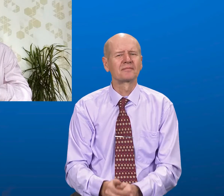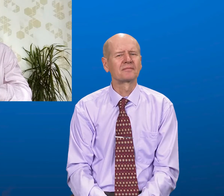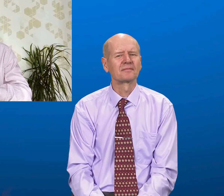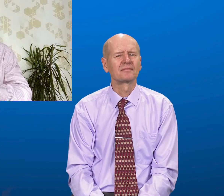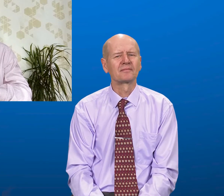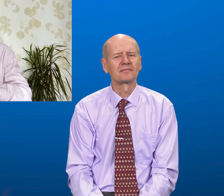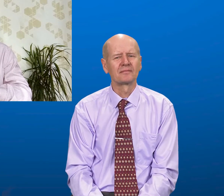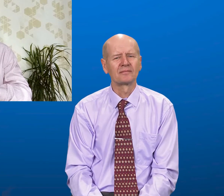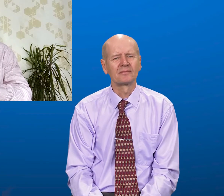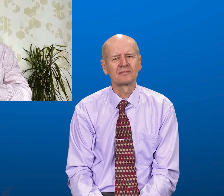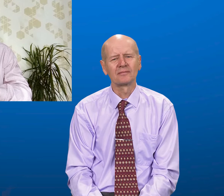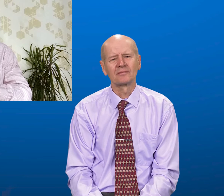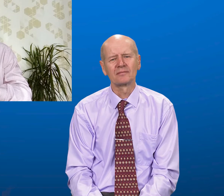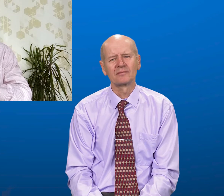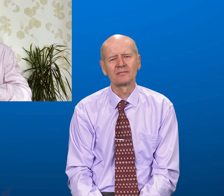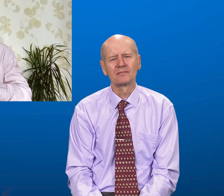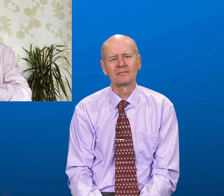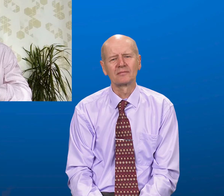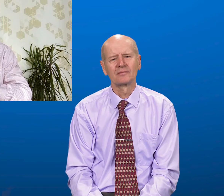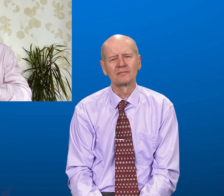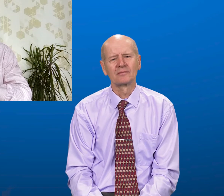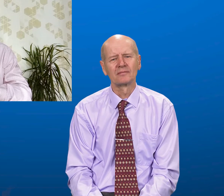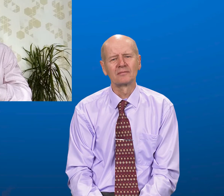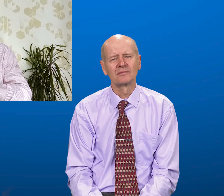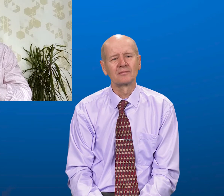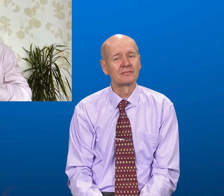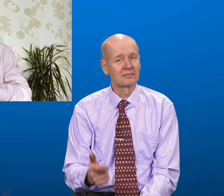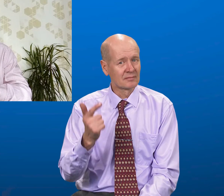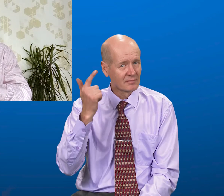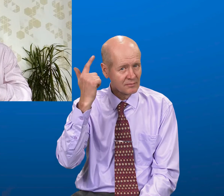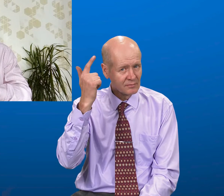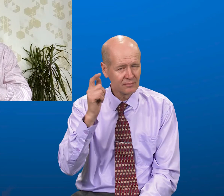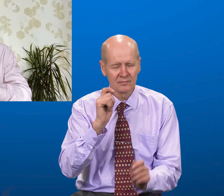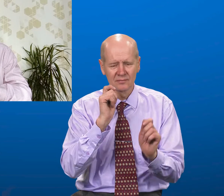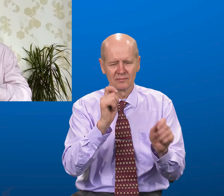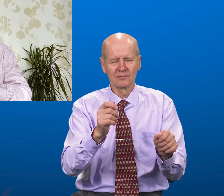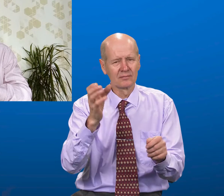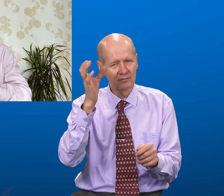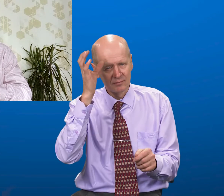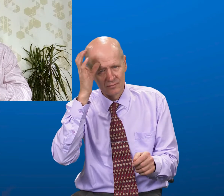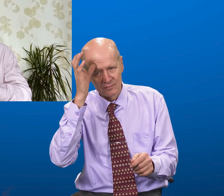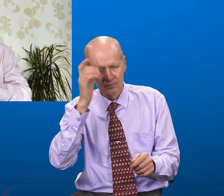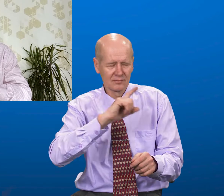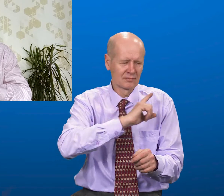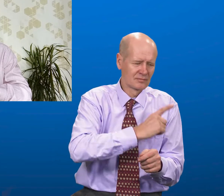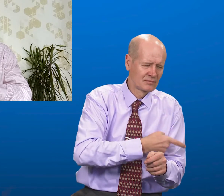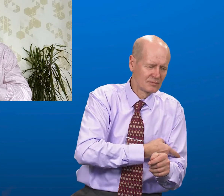документацию, приход-расход этих горюче-смазочных материалов. Господь даровал мне особой мудрости и